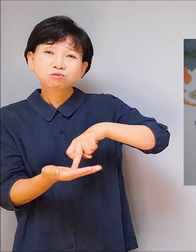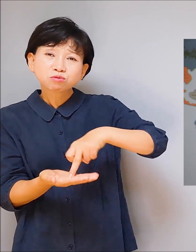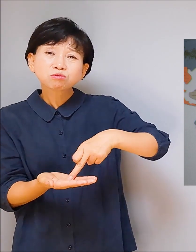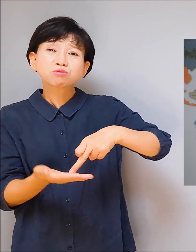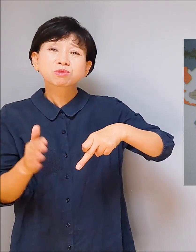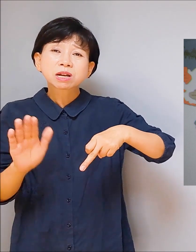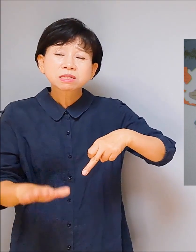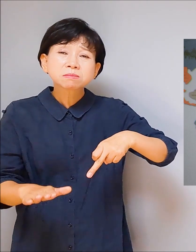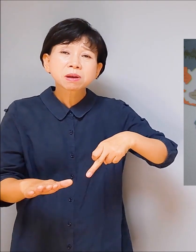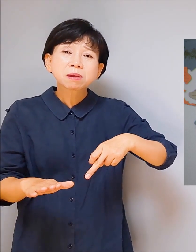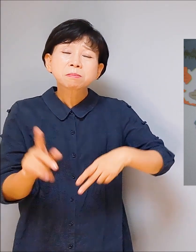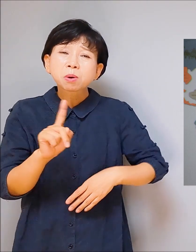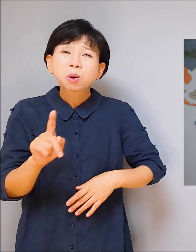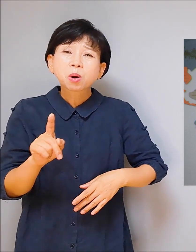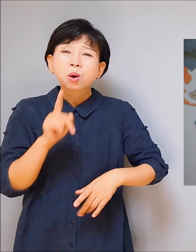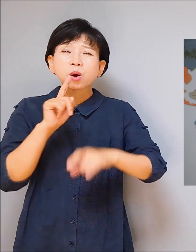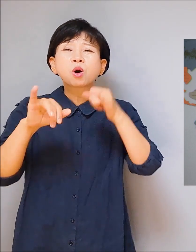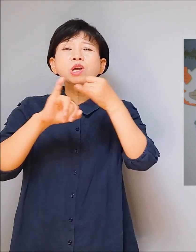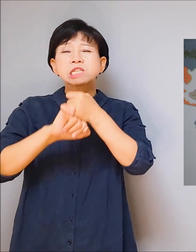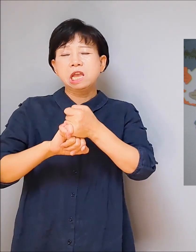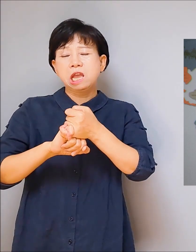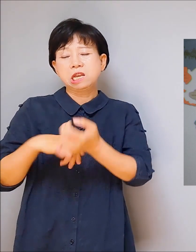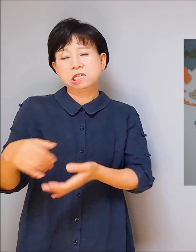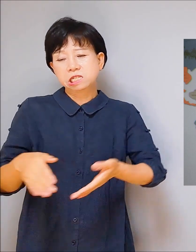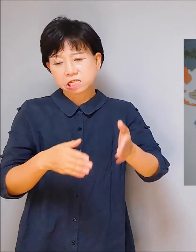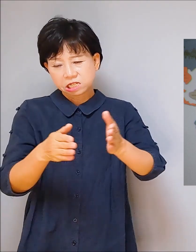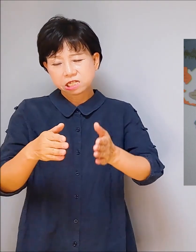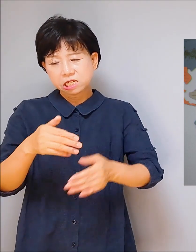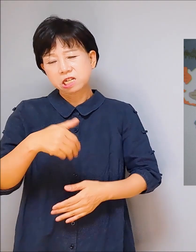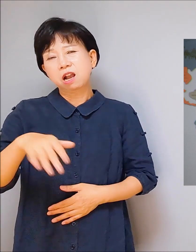갑니다. 할아버지 아브라함과의 약속,